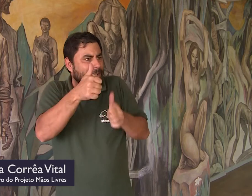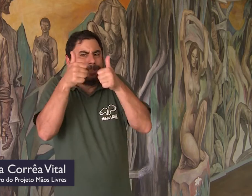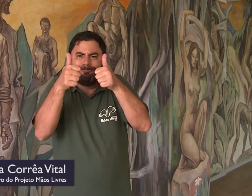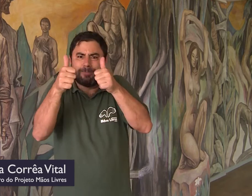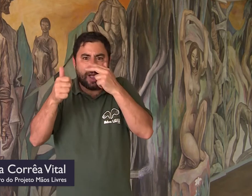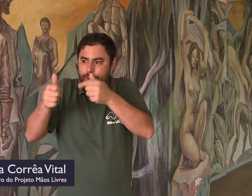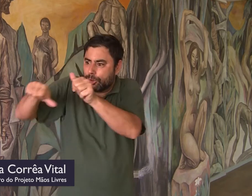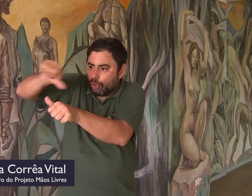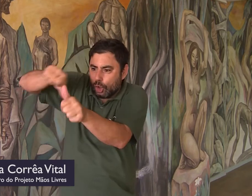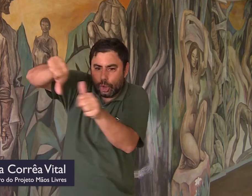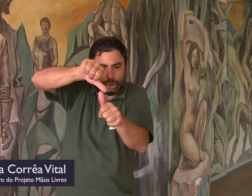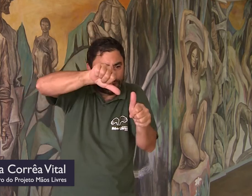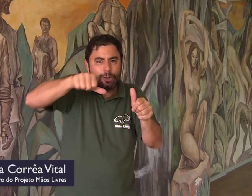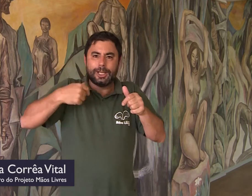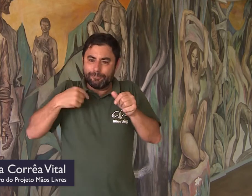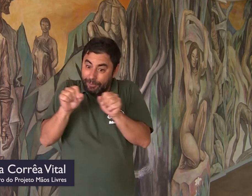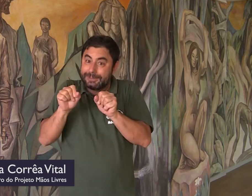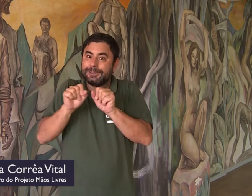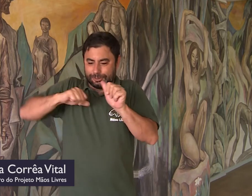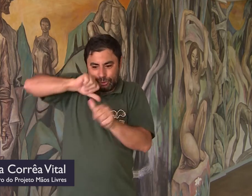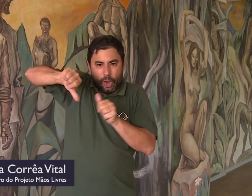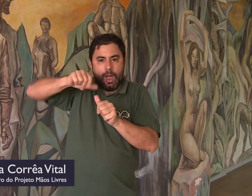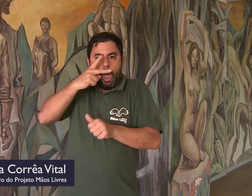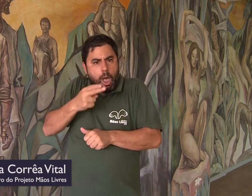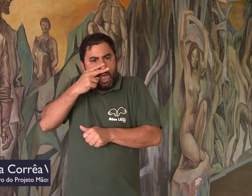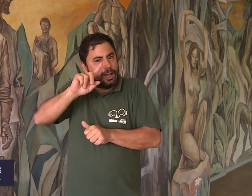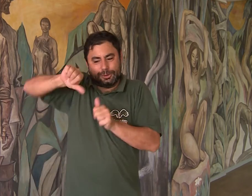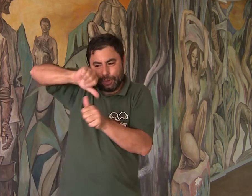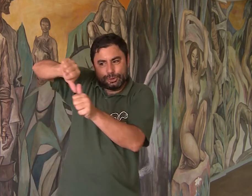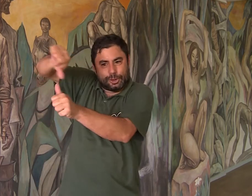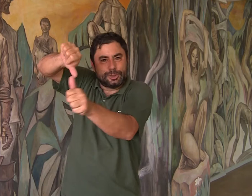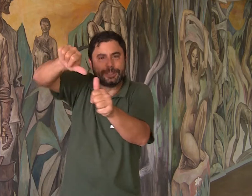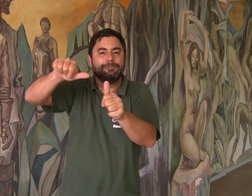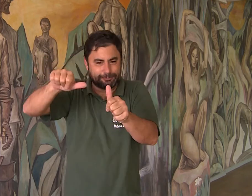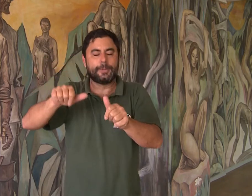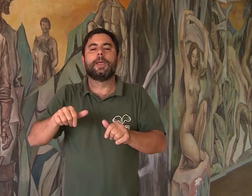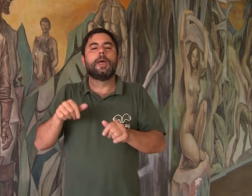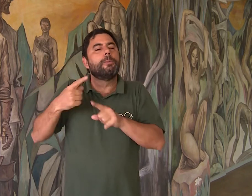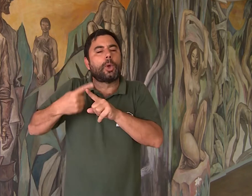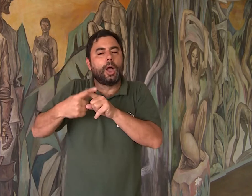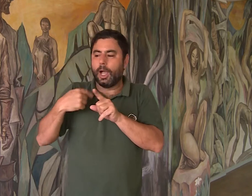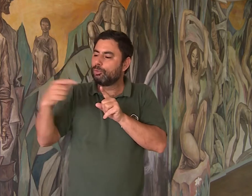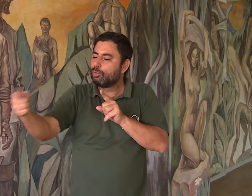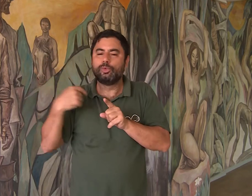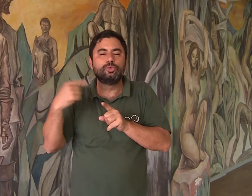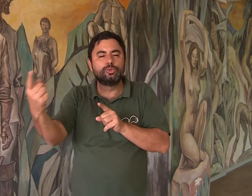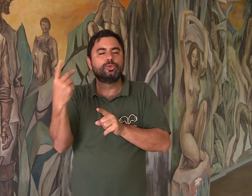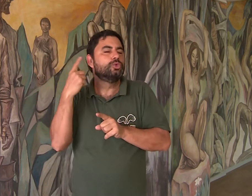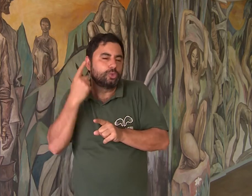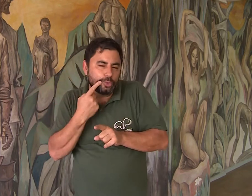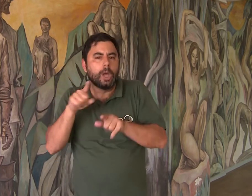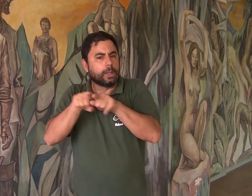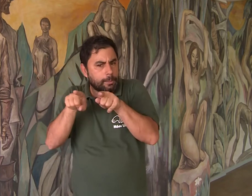essa característica específica de cada animal. Então, foi fundamental a participação de vários surdos para que